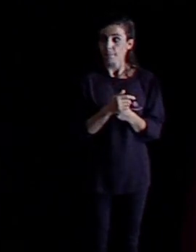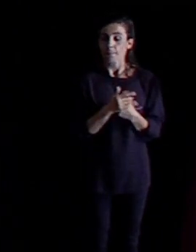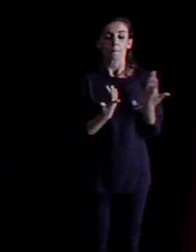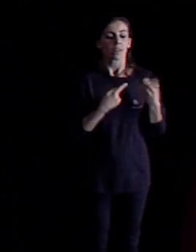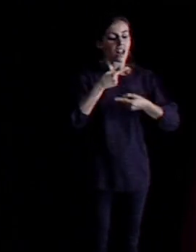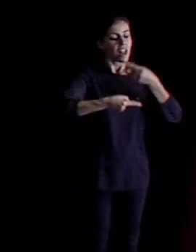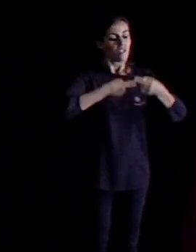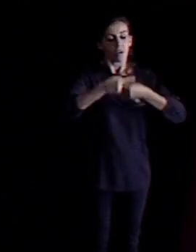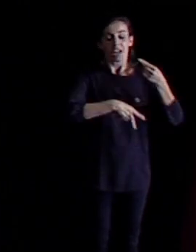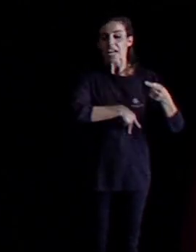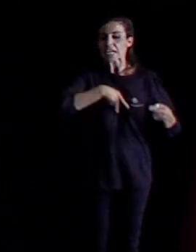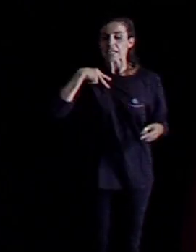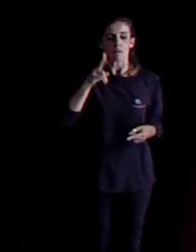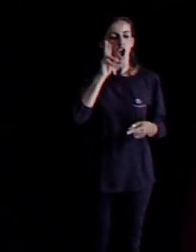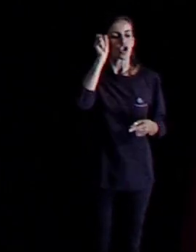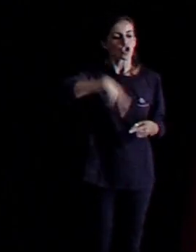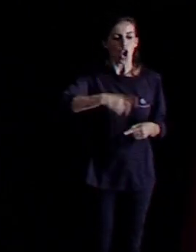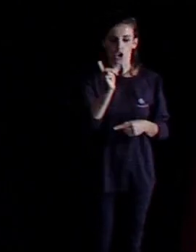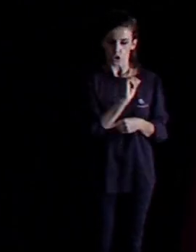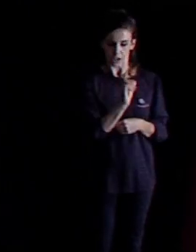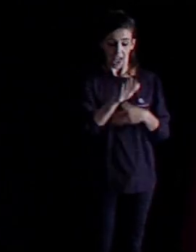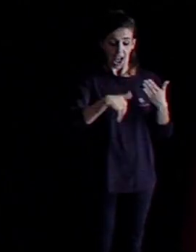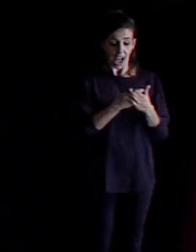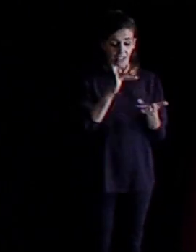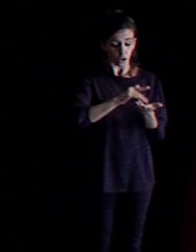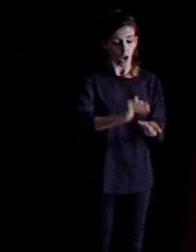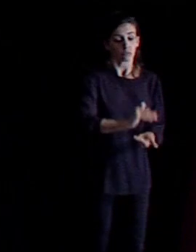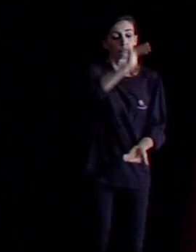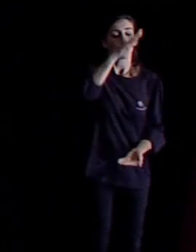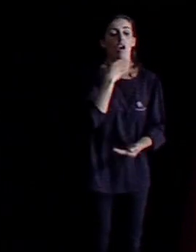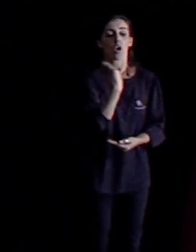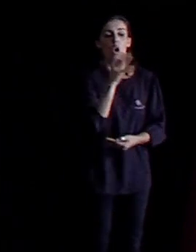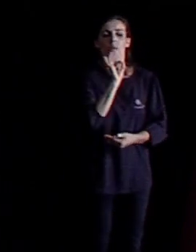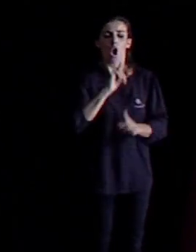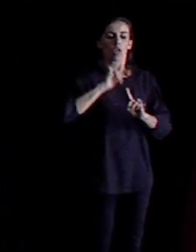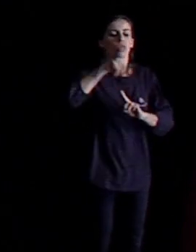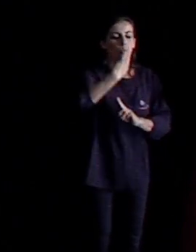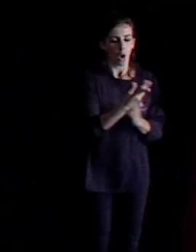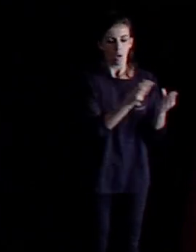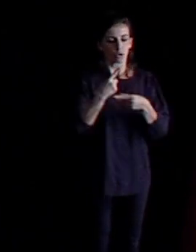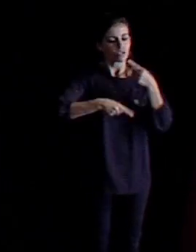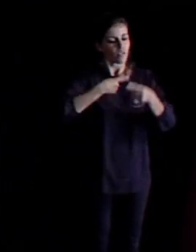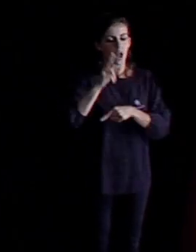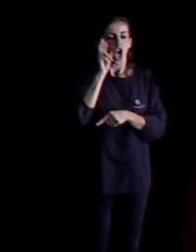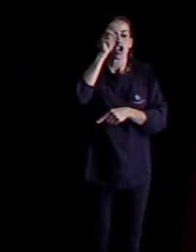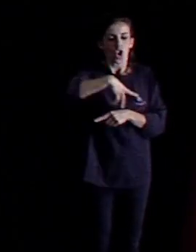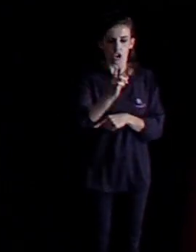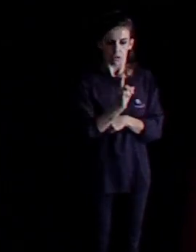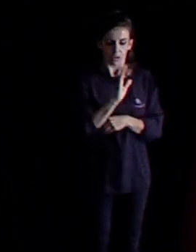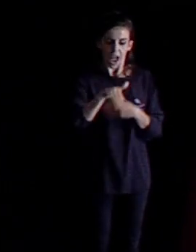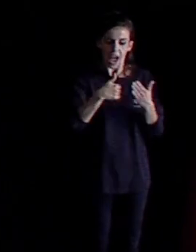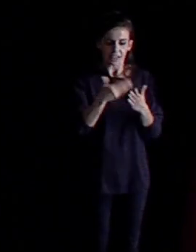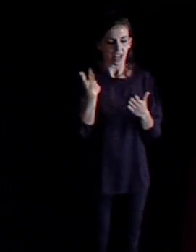las familias generalmente no reconocen hasta la adolescencia o después, muchos no reconocen hasta que son